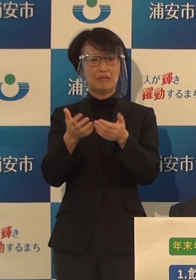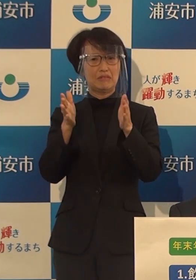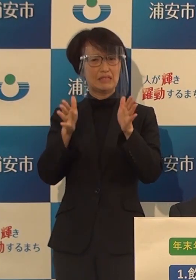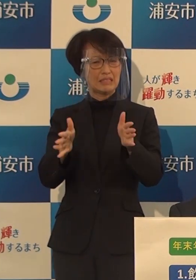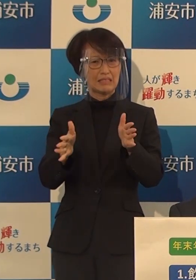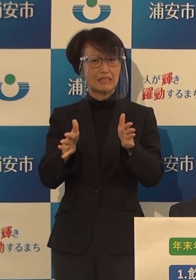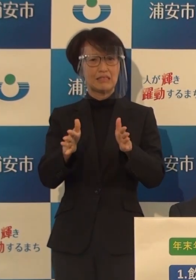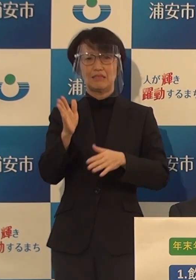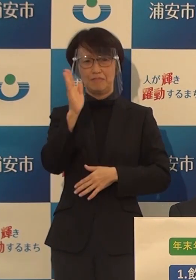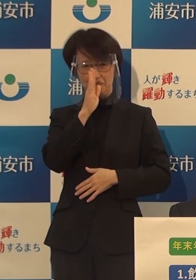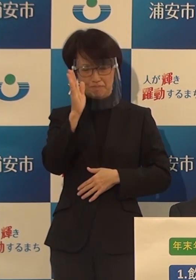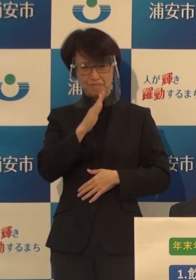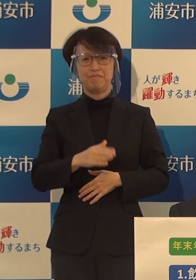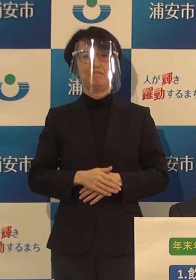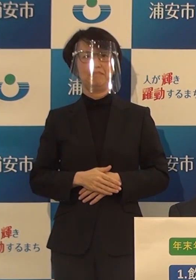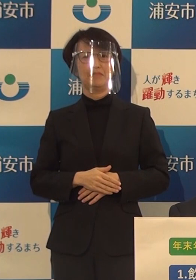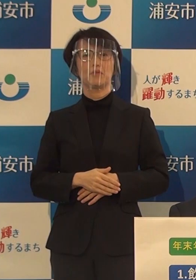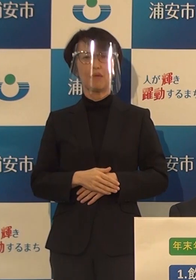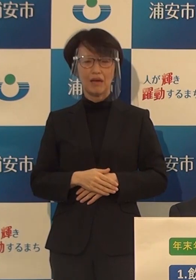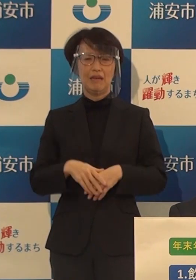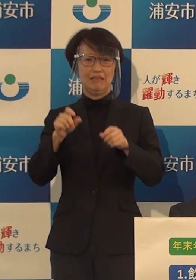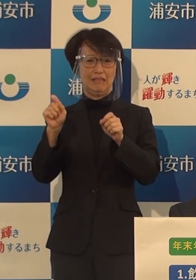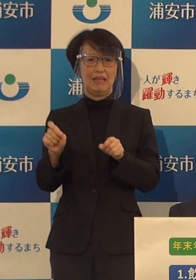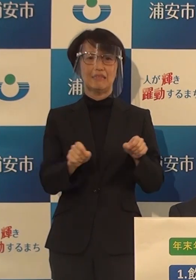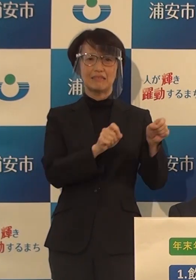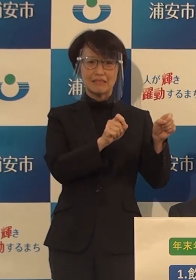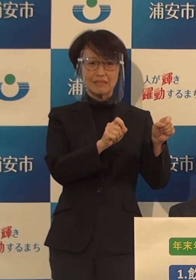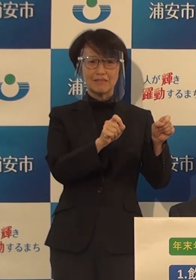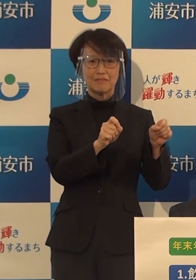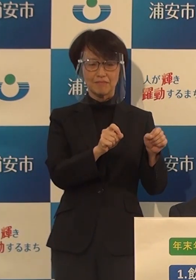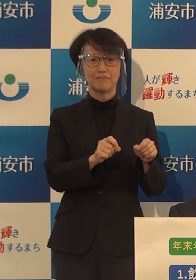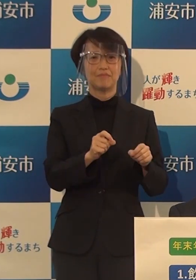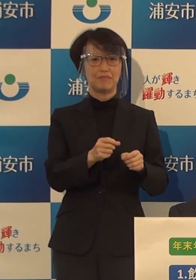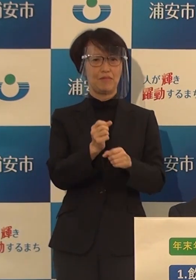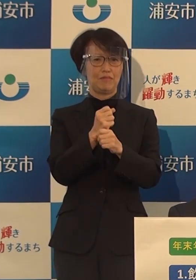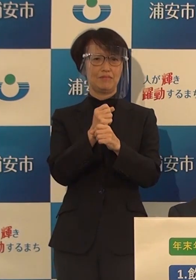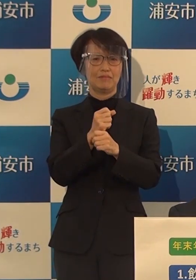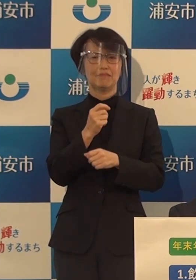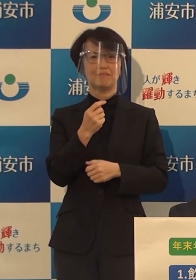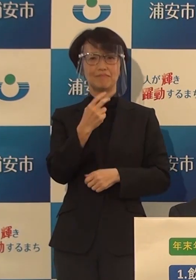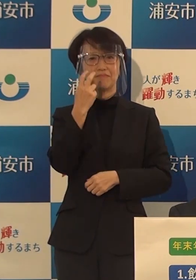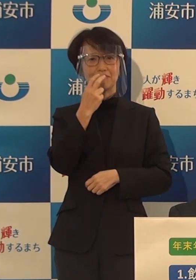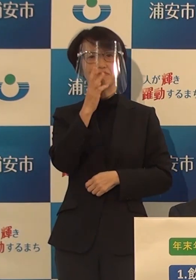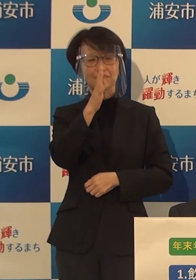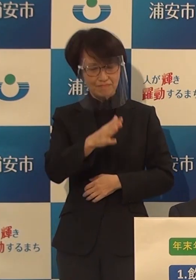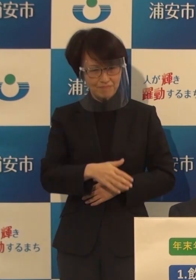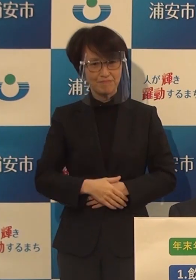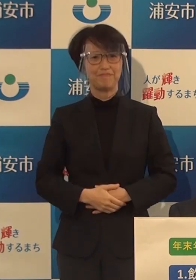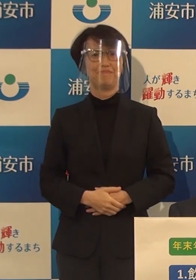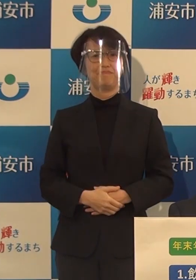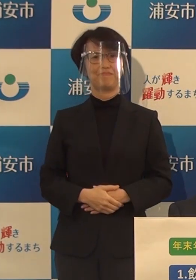期を避ける、または延期するなどをぜひご検討ください。